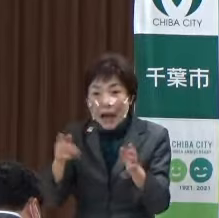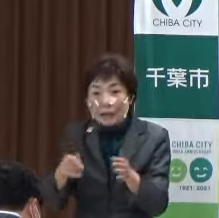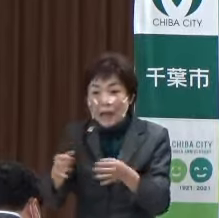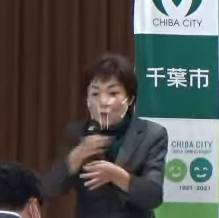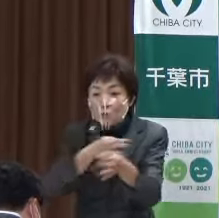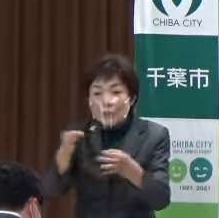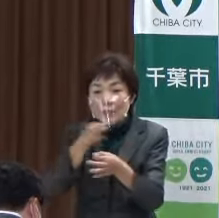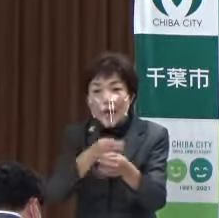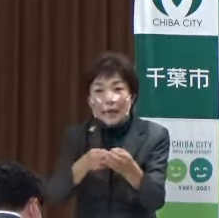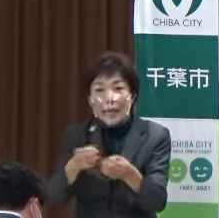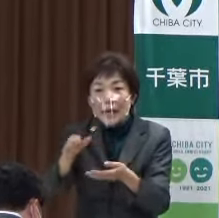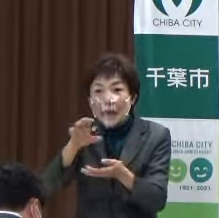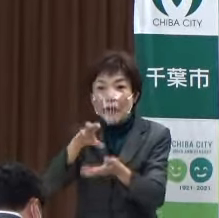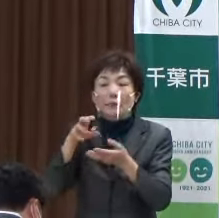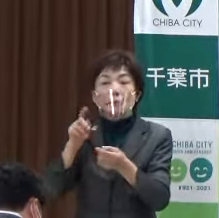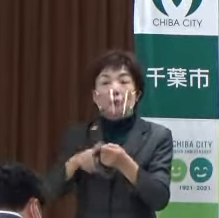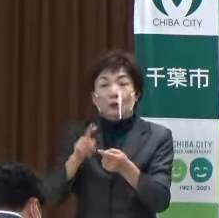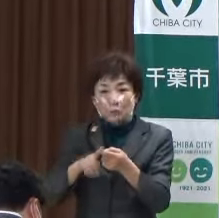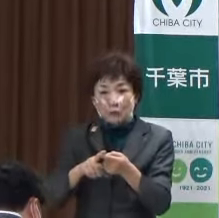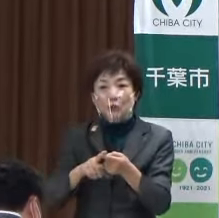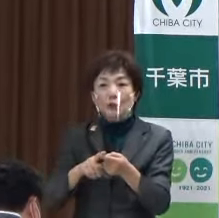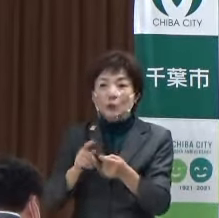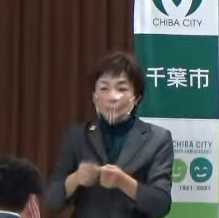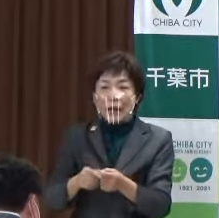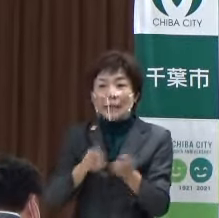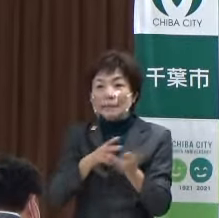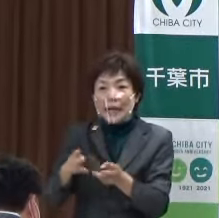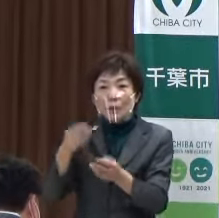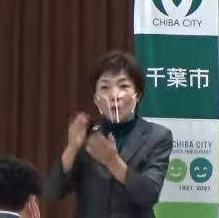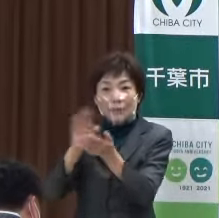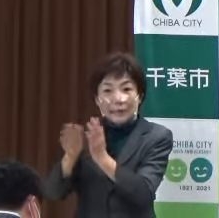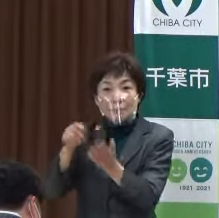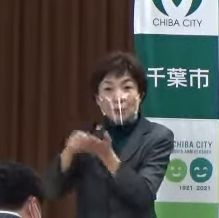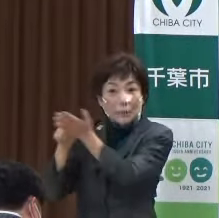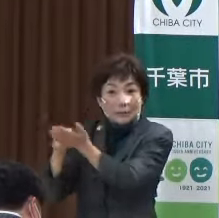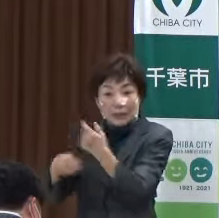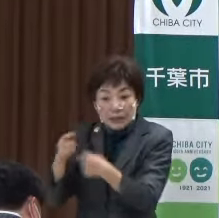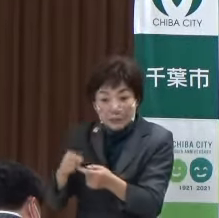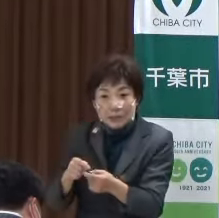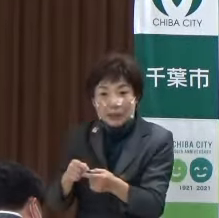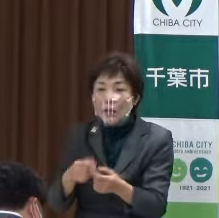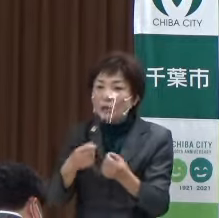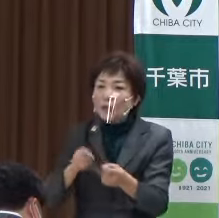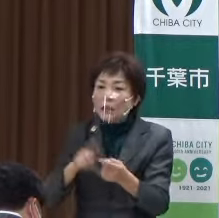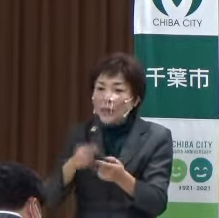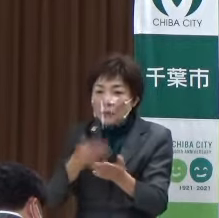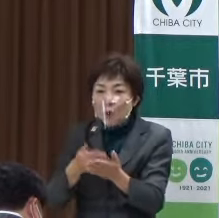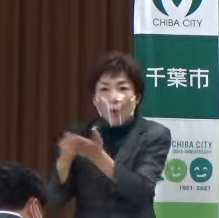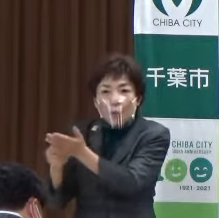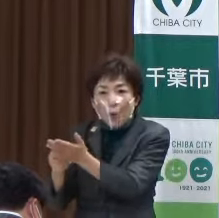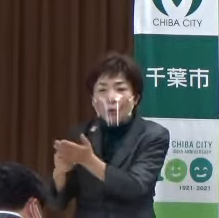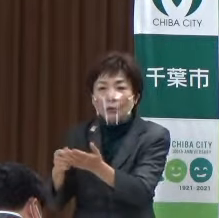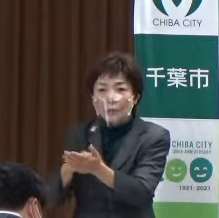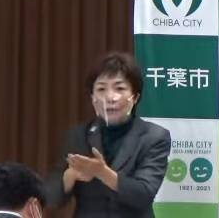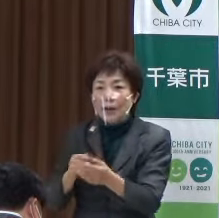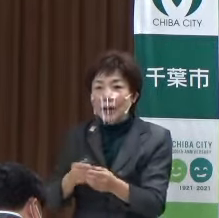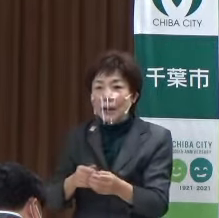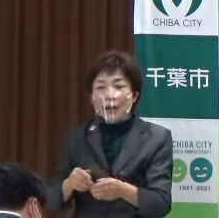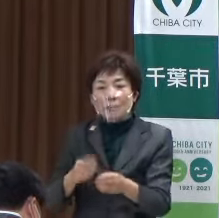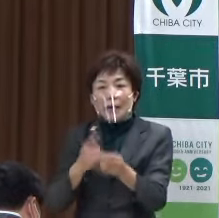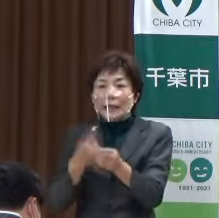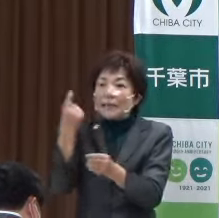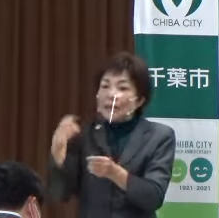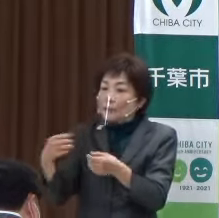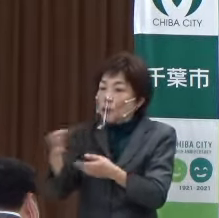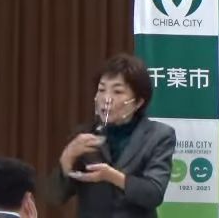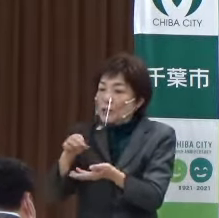く補填制度を県に求めているというふうに書かれていました。これ最近の要項の立て付けとしては前年売上の何パー